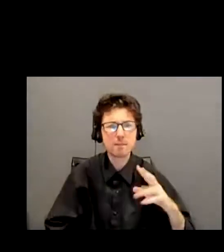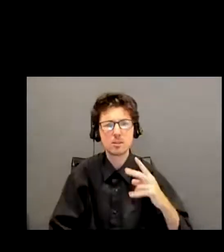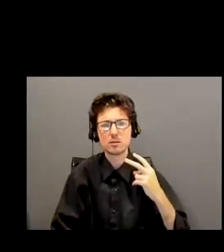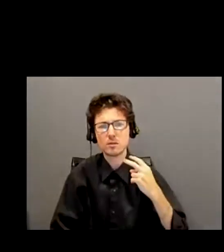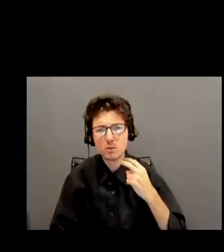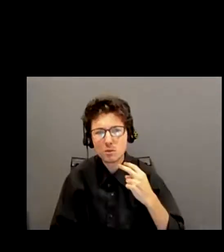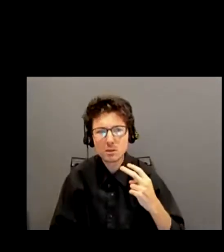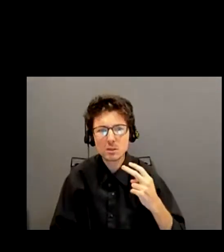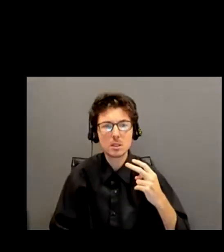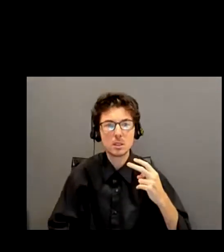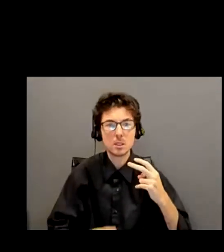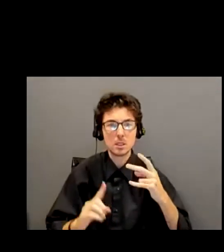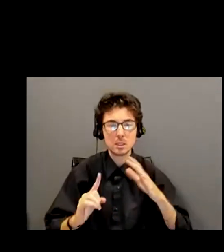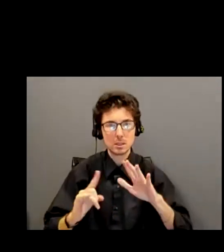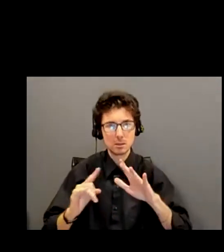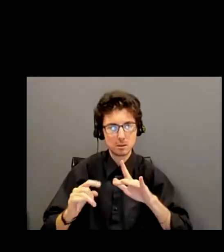un outil